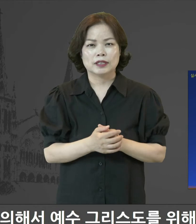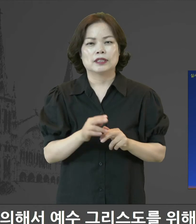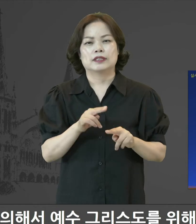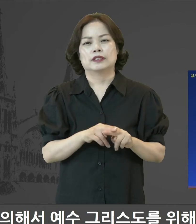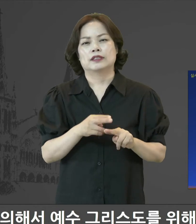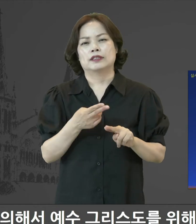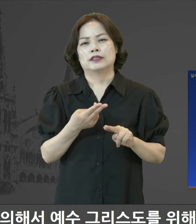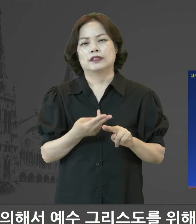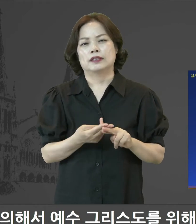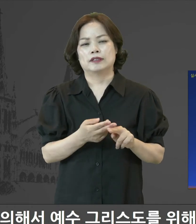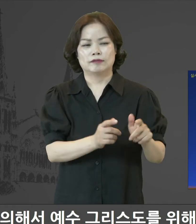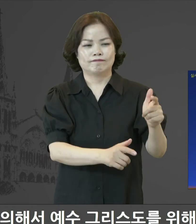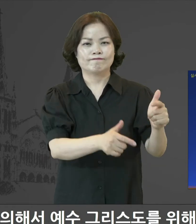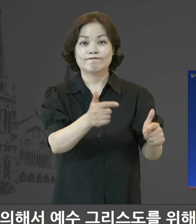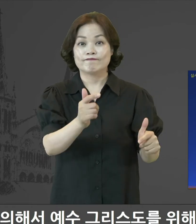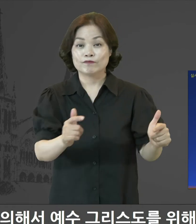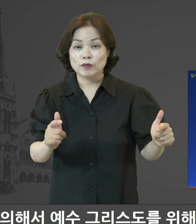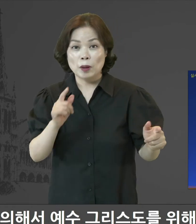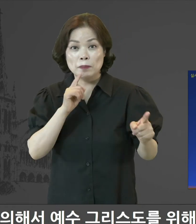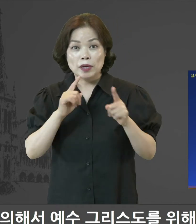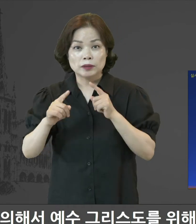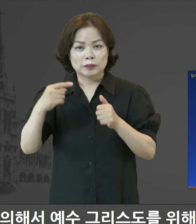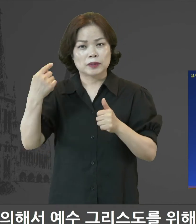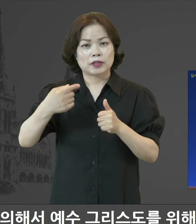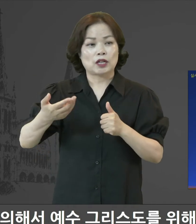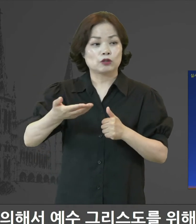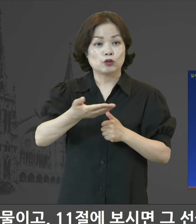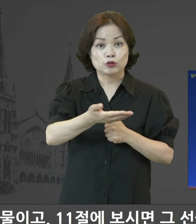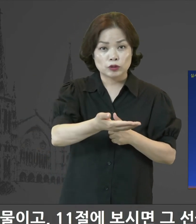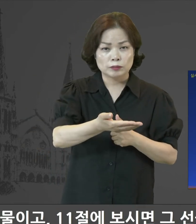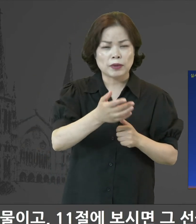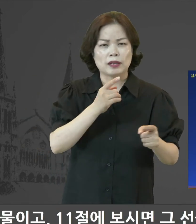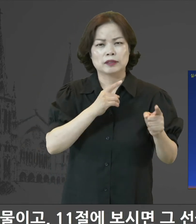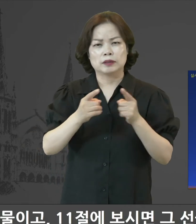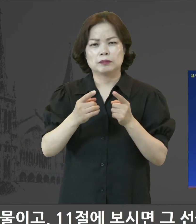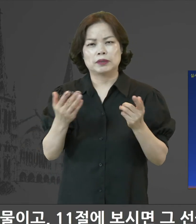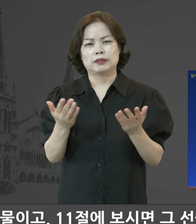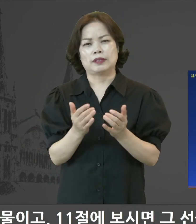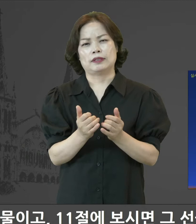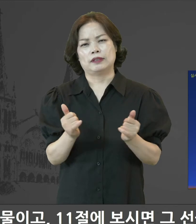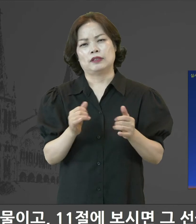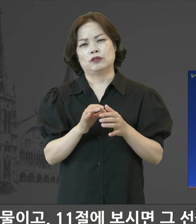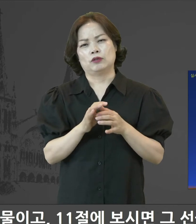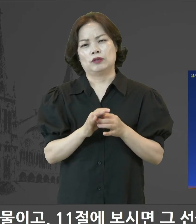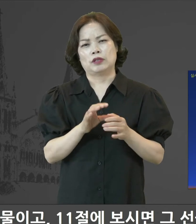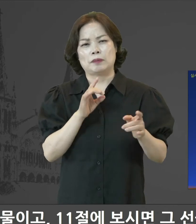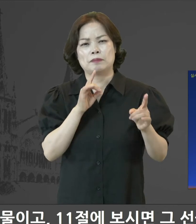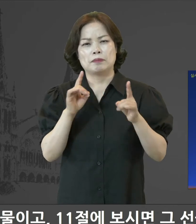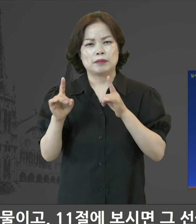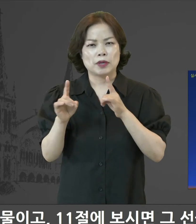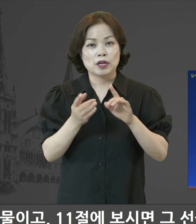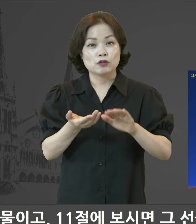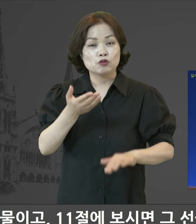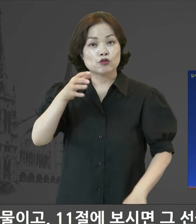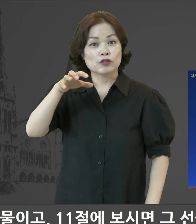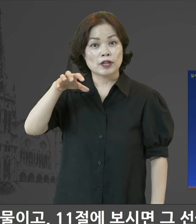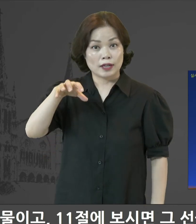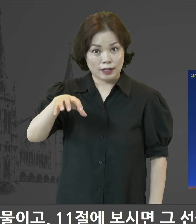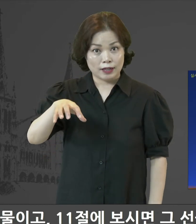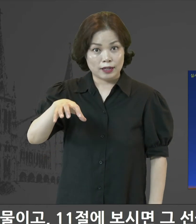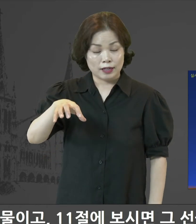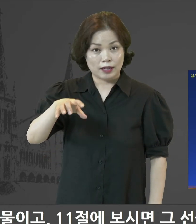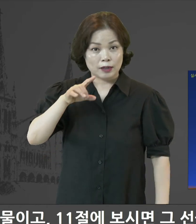선물이 다양한 말씀을 가르쳐 주시는 그 말씀의 사역자들 위해서, 그 말씀 위에,